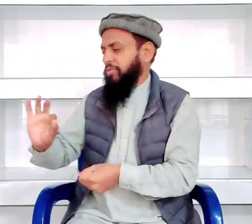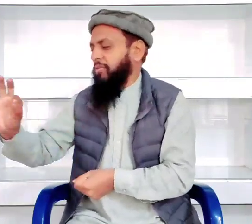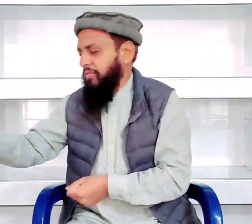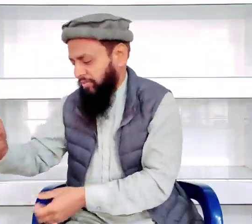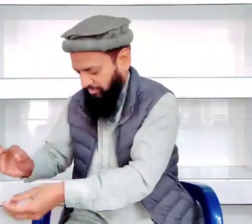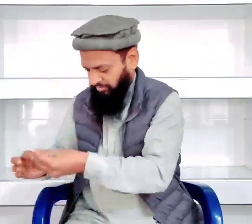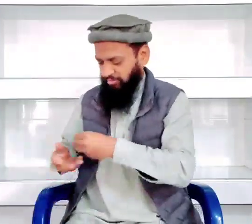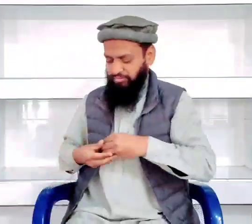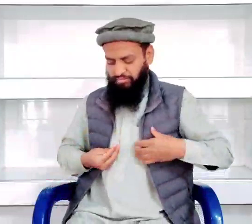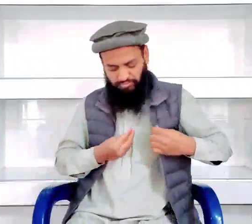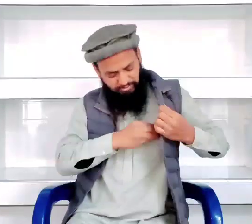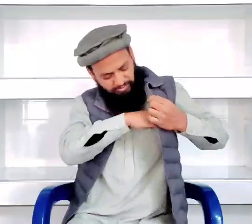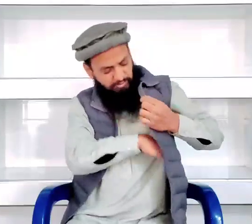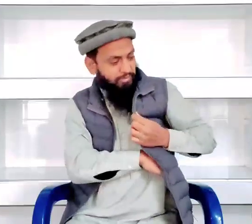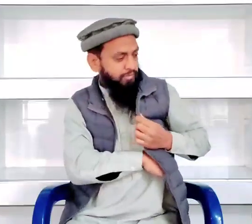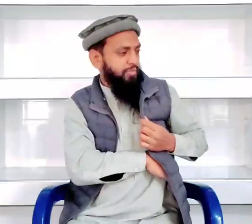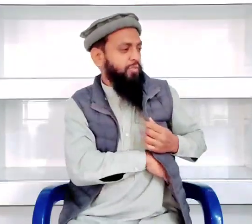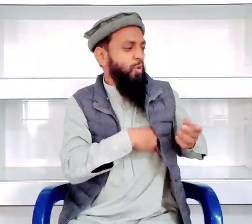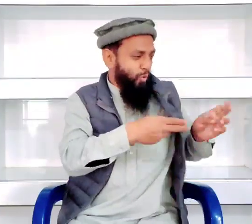فرماتے ہیں کہا رسول اللہ